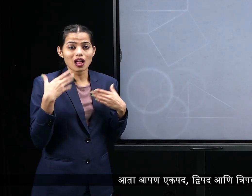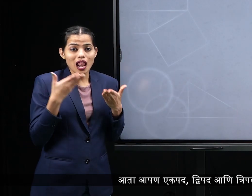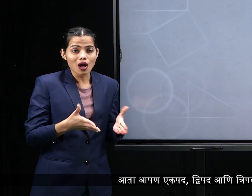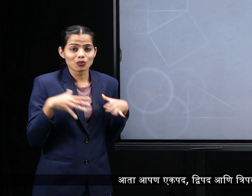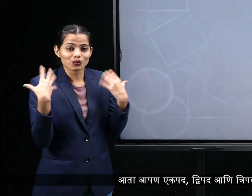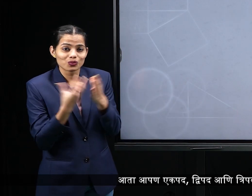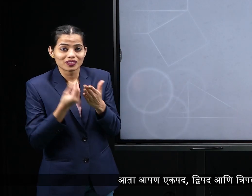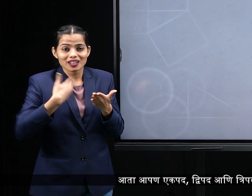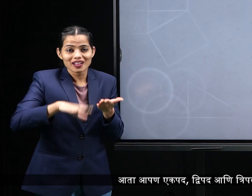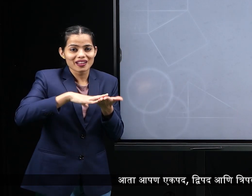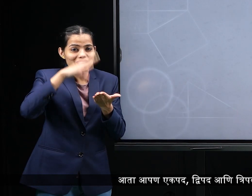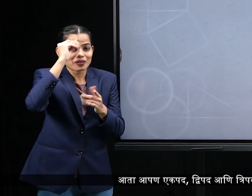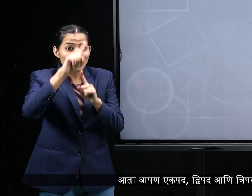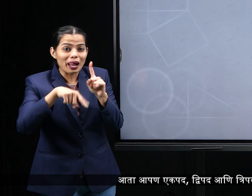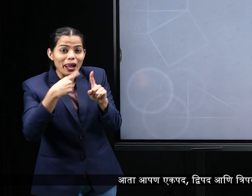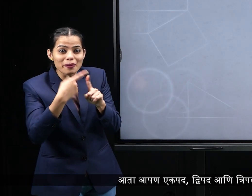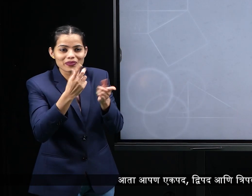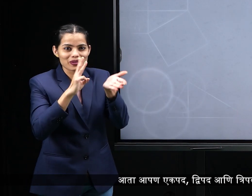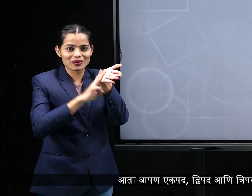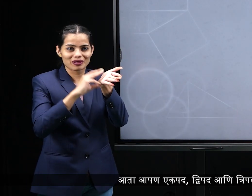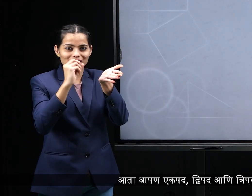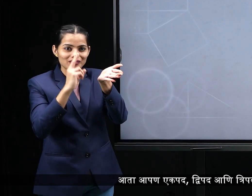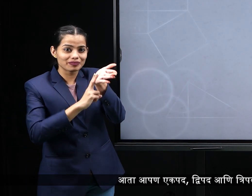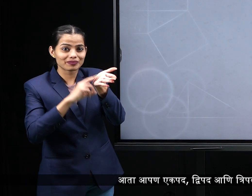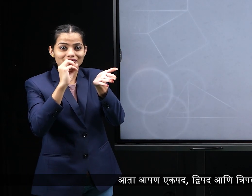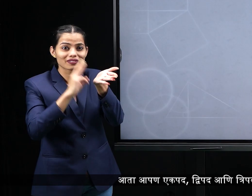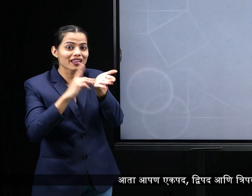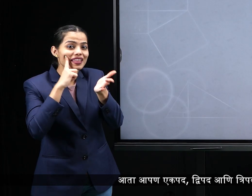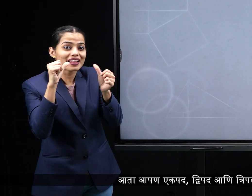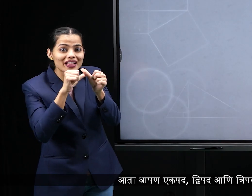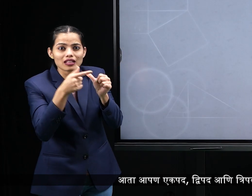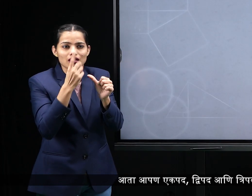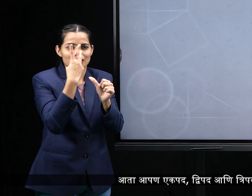आता आपण एकपद, द्विपद आणि त्रिपद याबद्दल शिकणार आहोत.